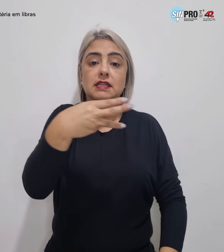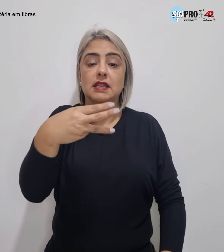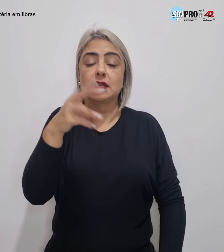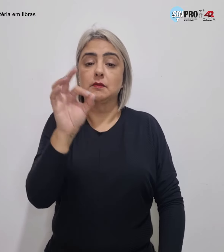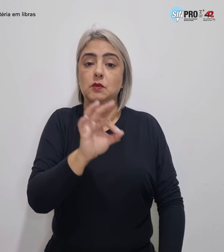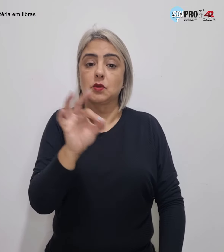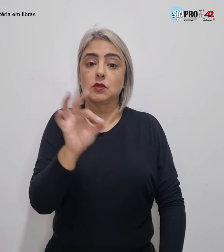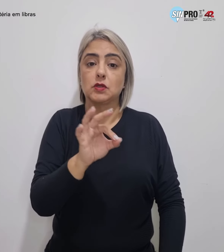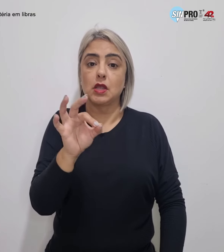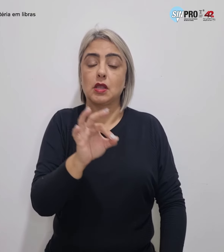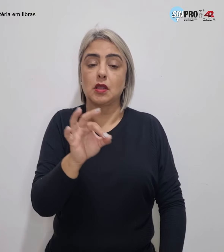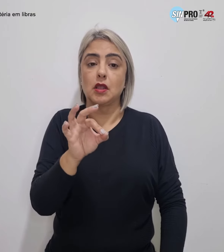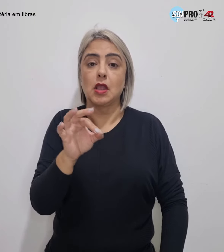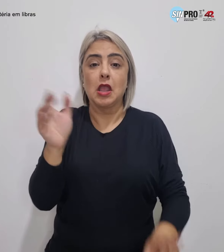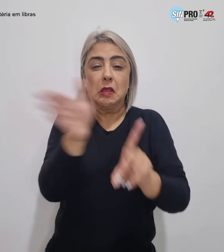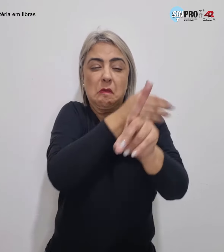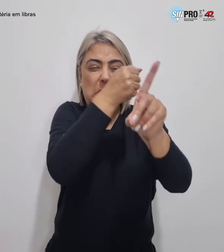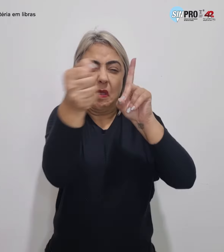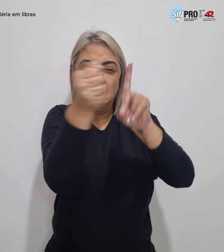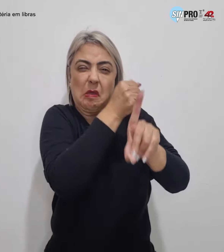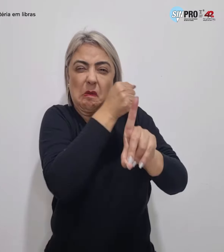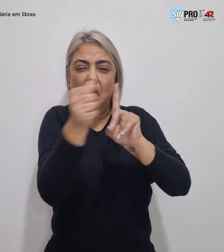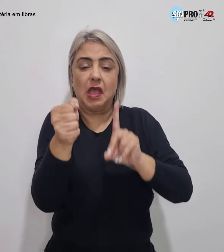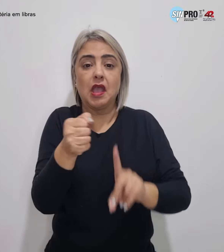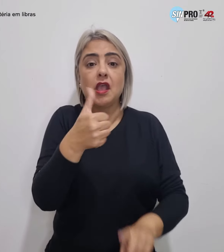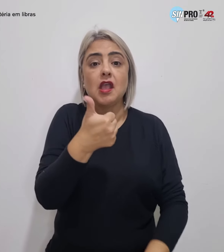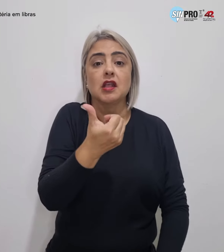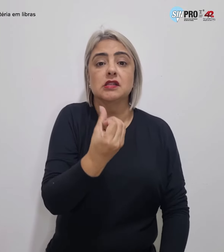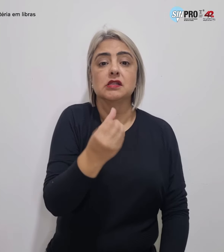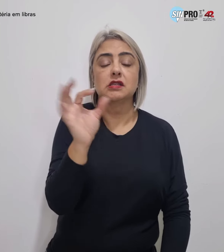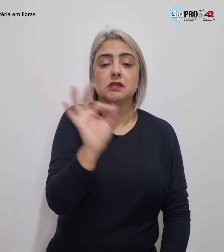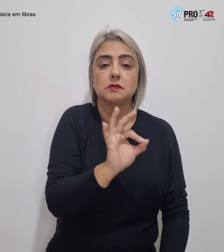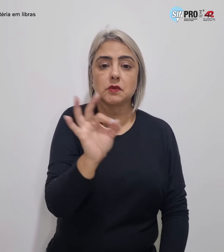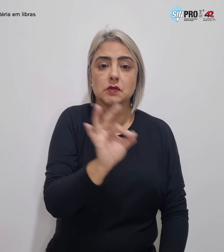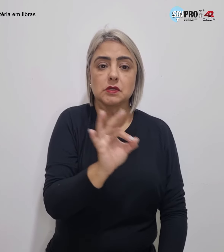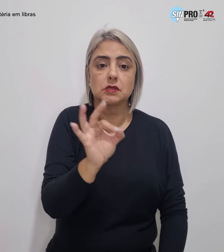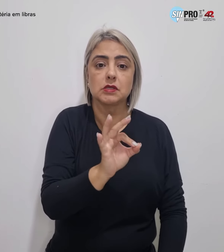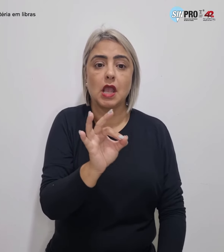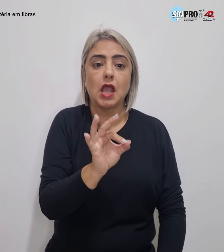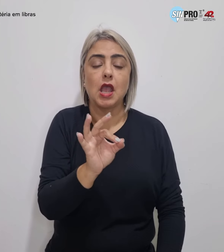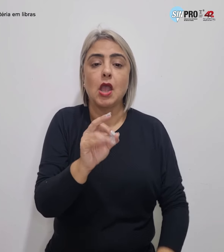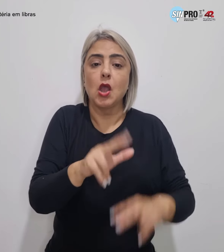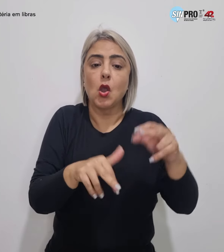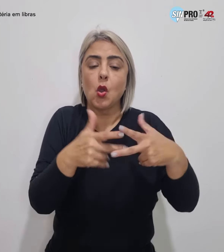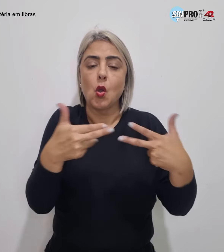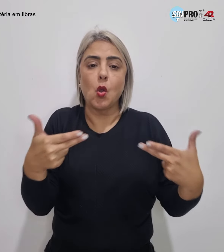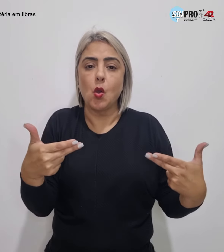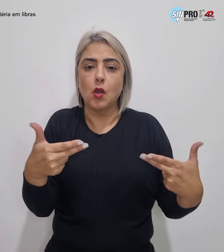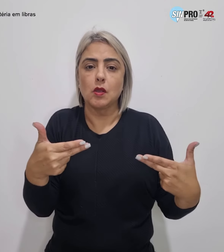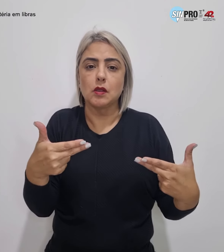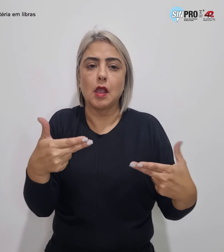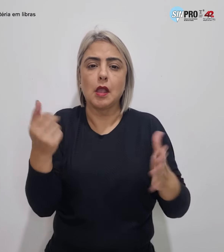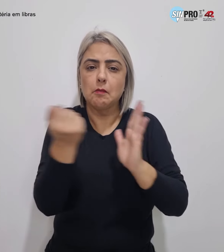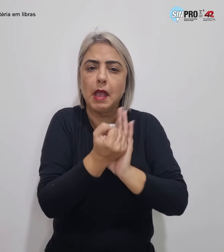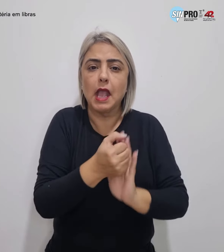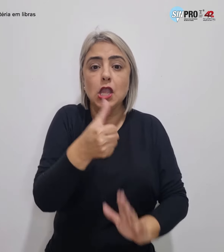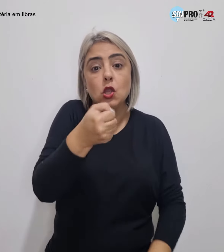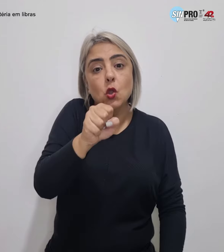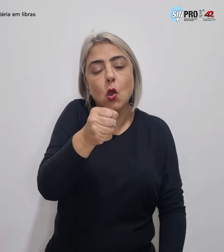por agressão física 16% por objeto contundente e por cento